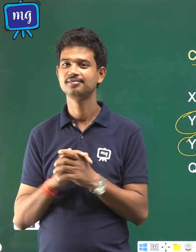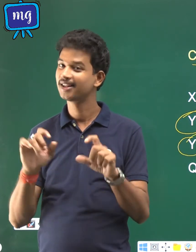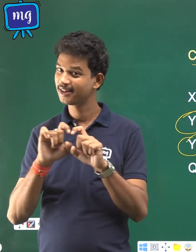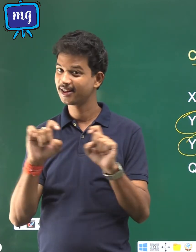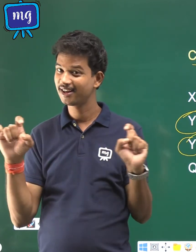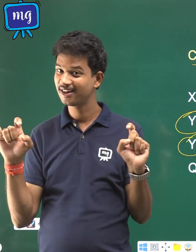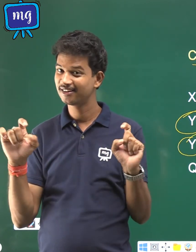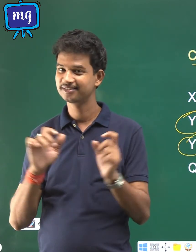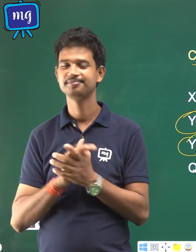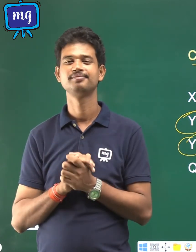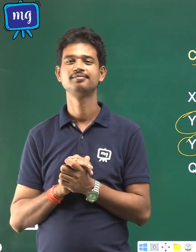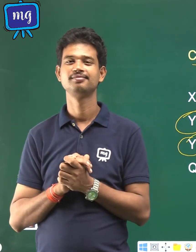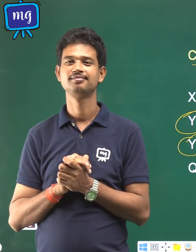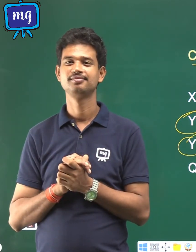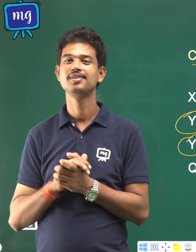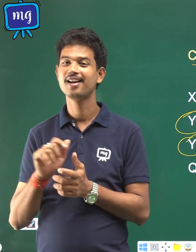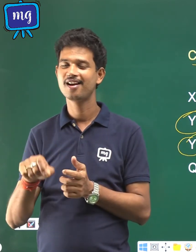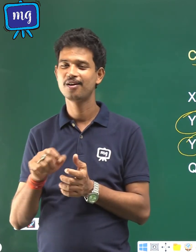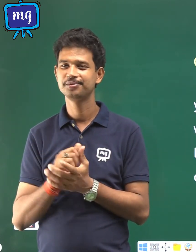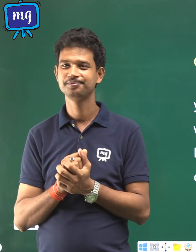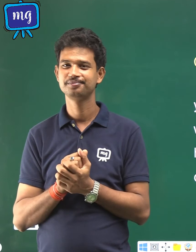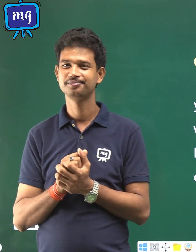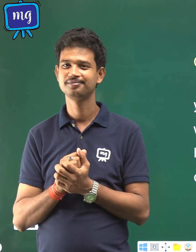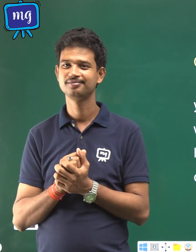क्लियर? नाउ